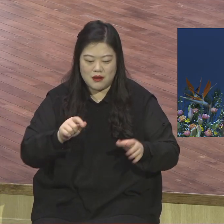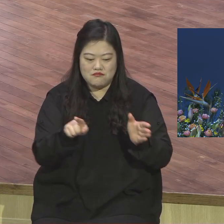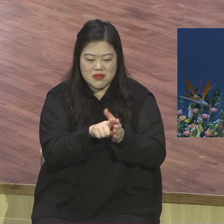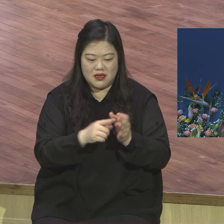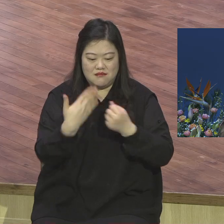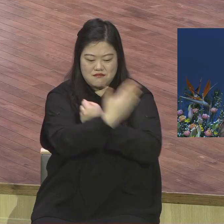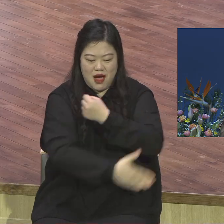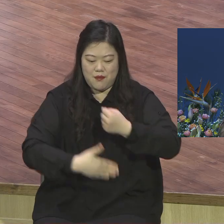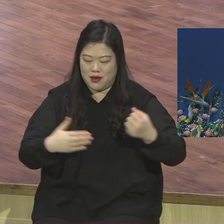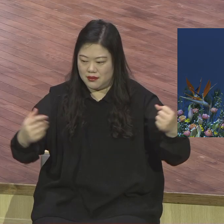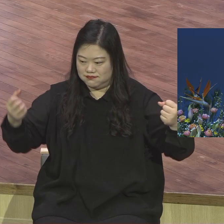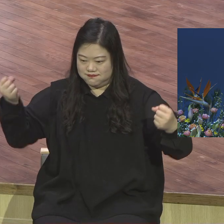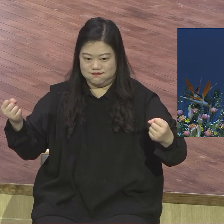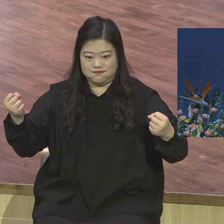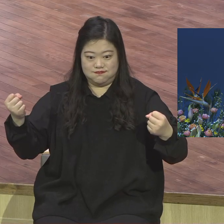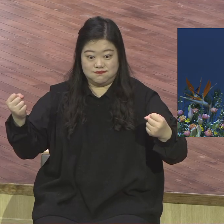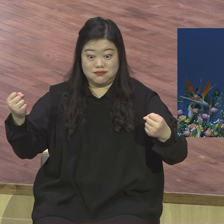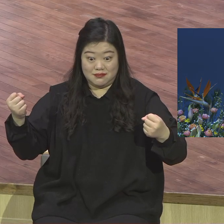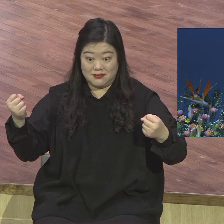싸워라.